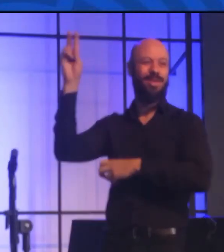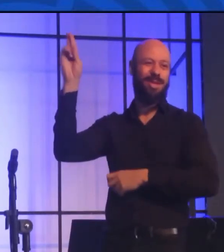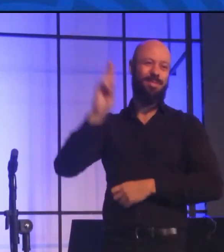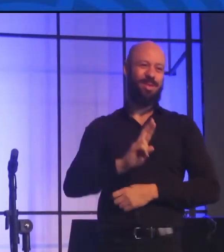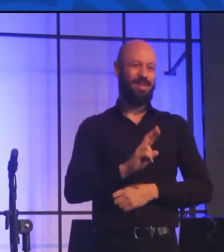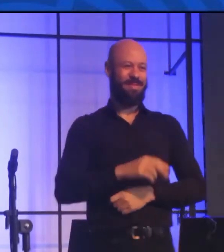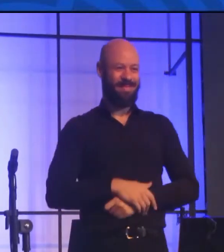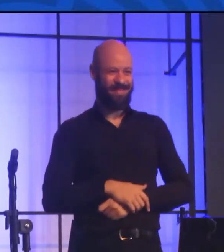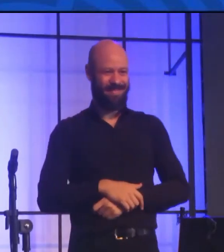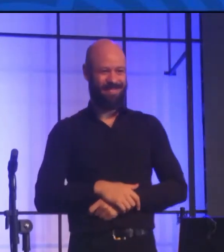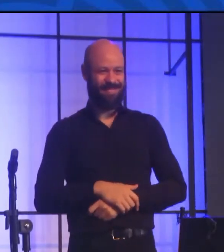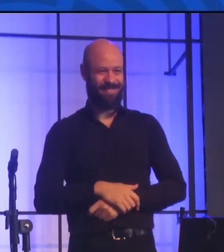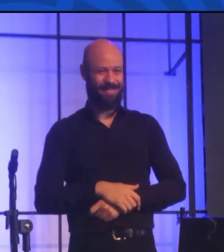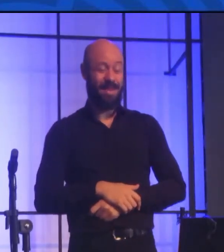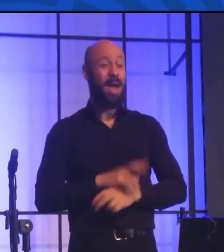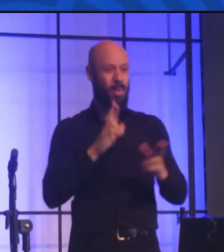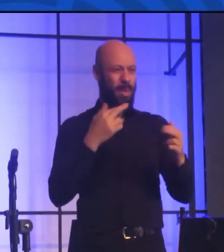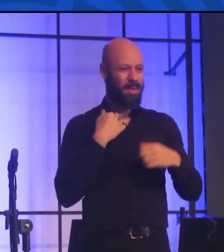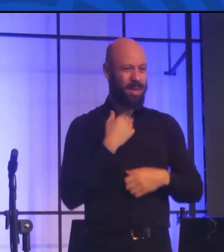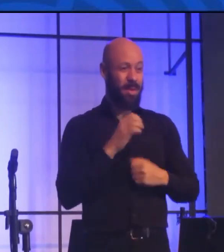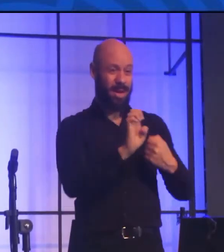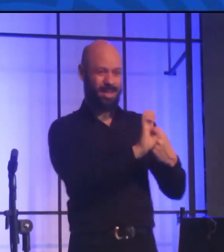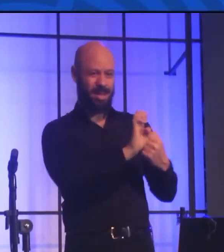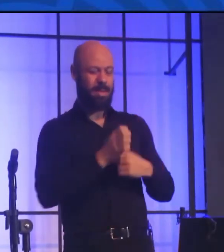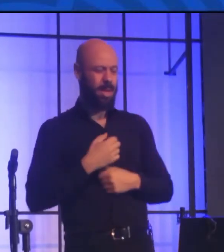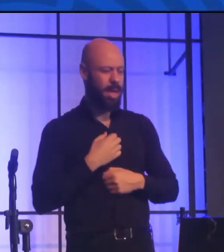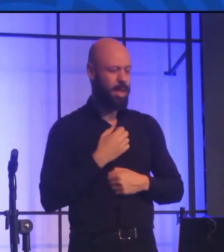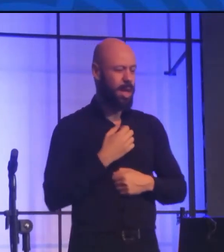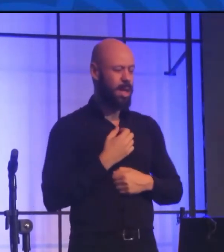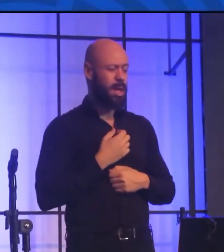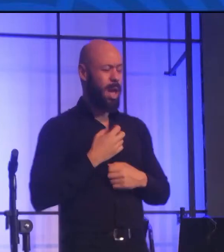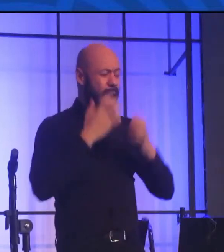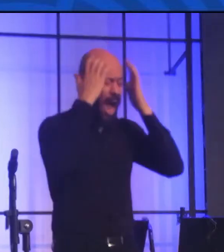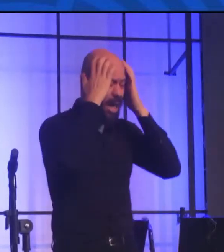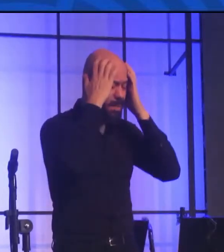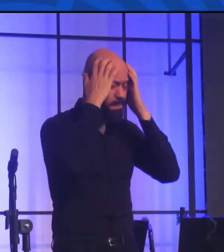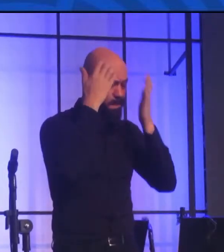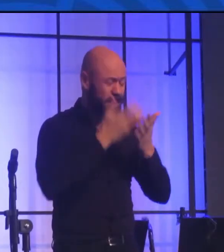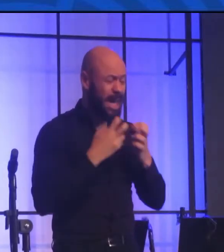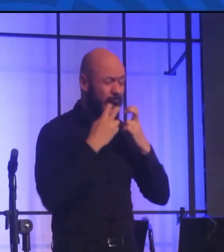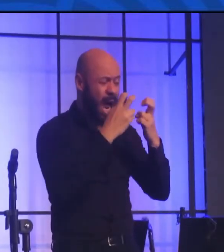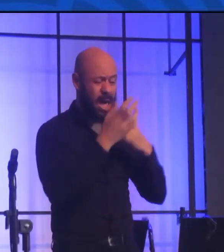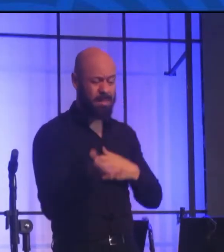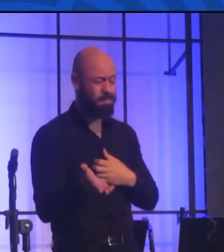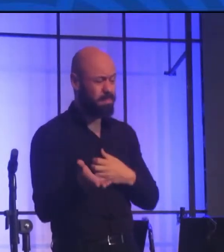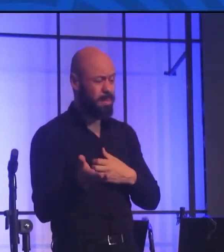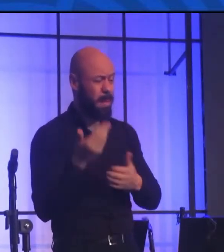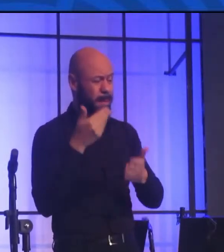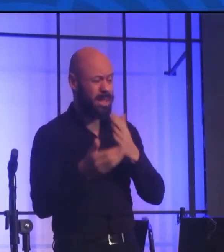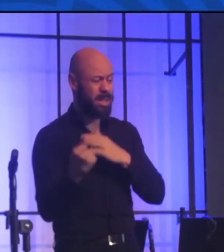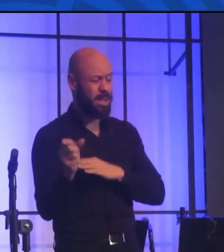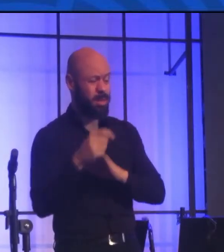importou para ajudar um menino a recuperar um machado, um simples machado.